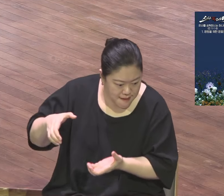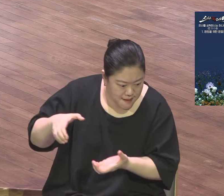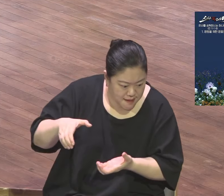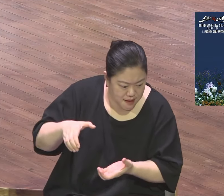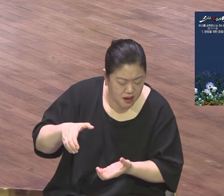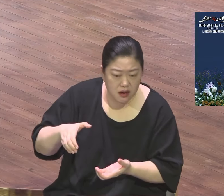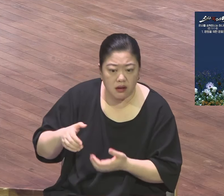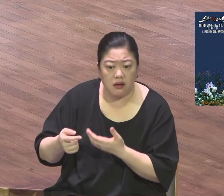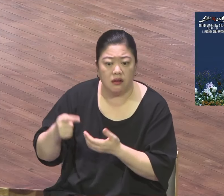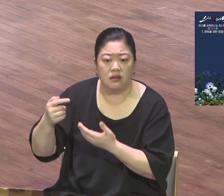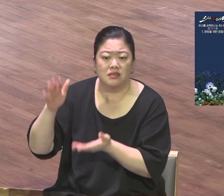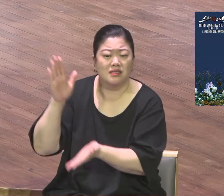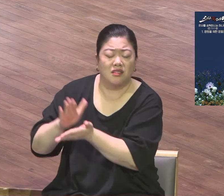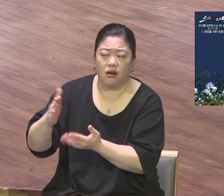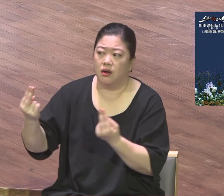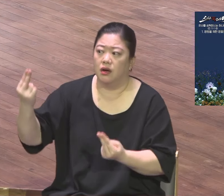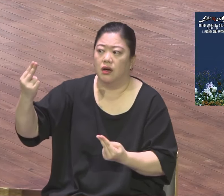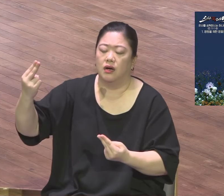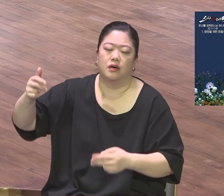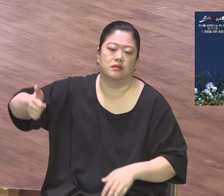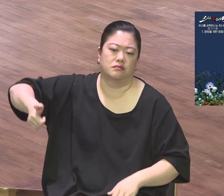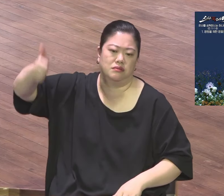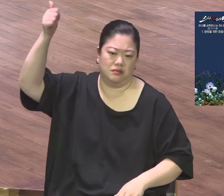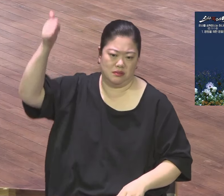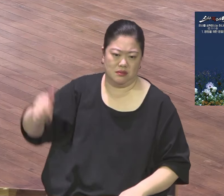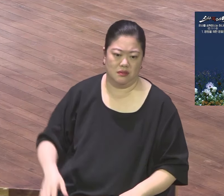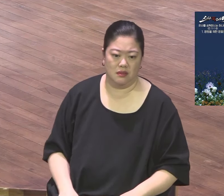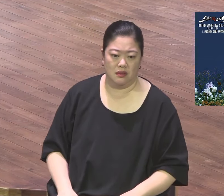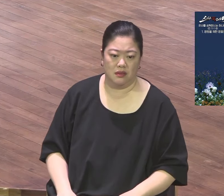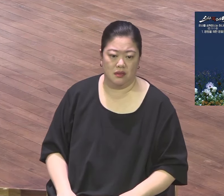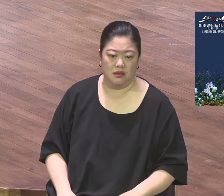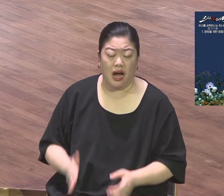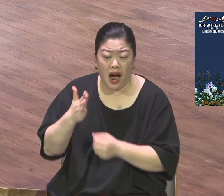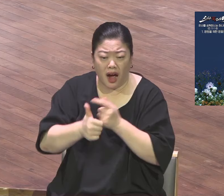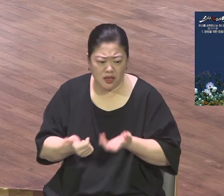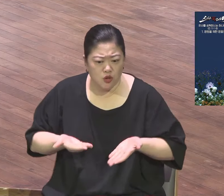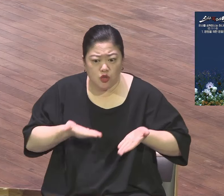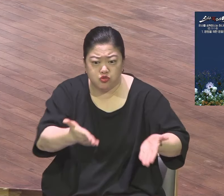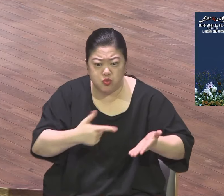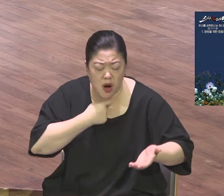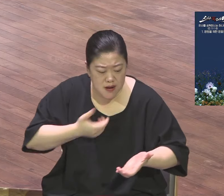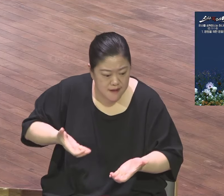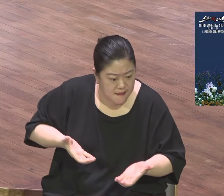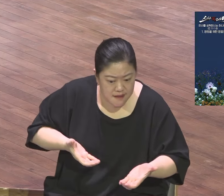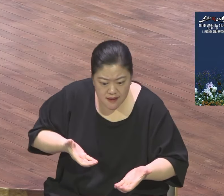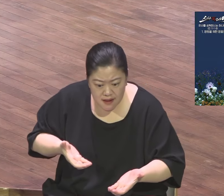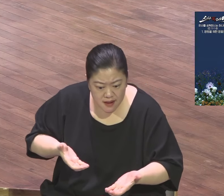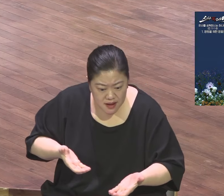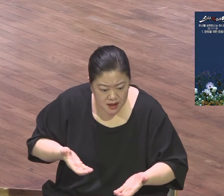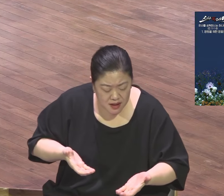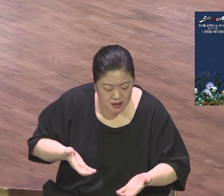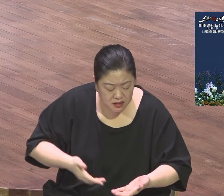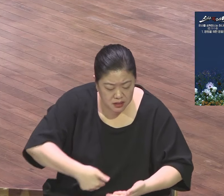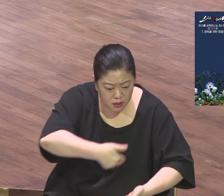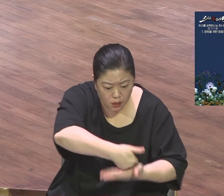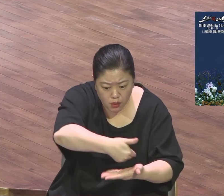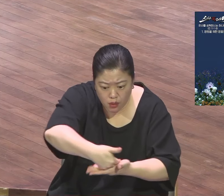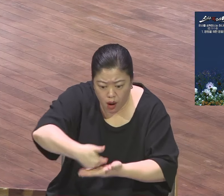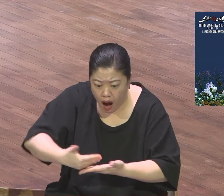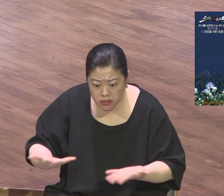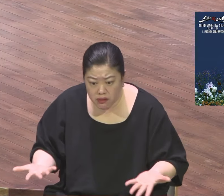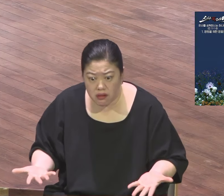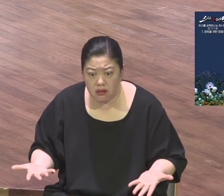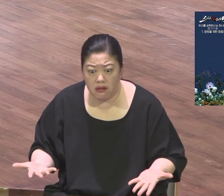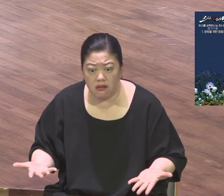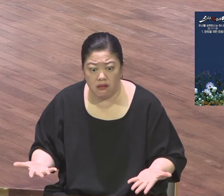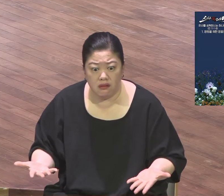더 크다는 거예요. 그럼 왜 안 줍니까? 왜 안 줘? 하나님이 나를 축복하는 열망보다 더 크다는데 왜 안 주냔 말이에요.